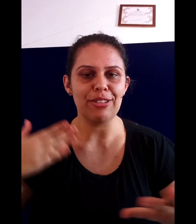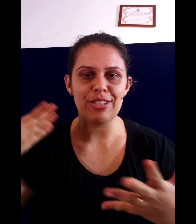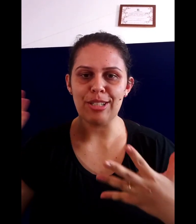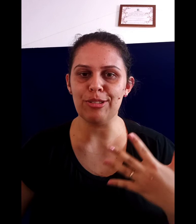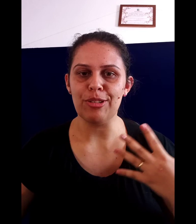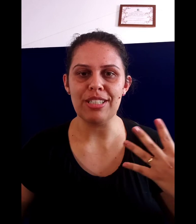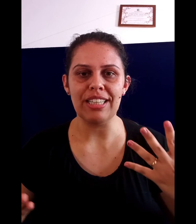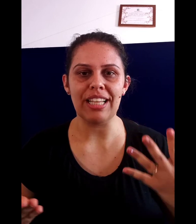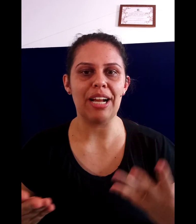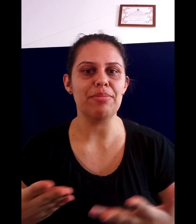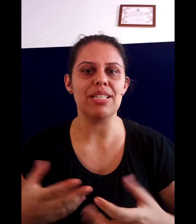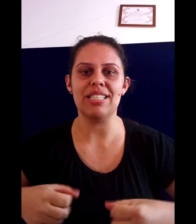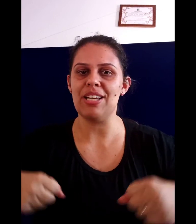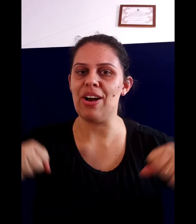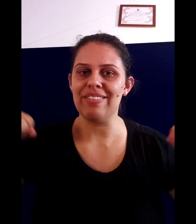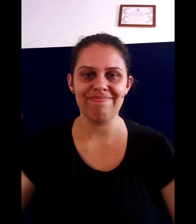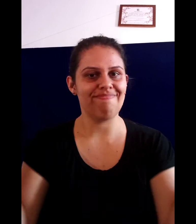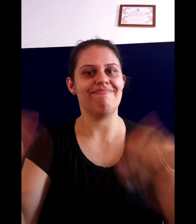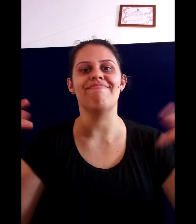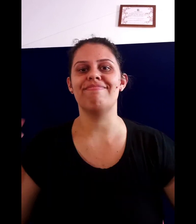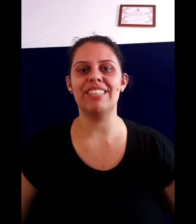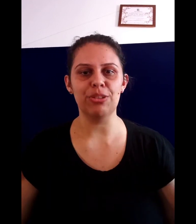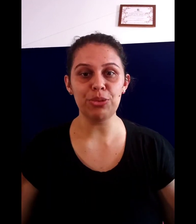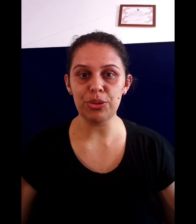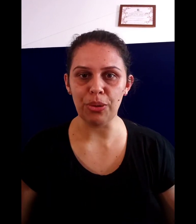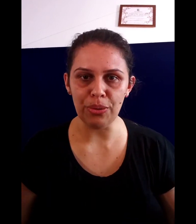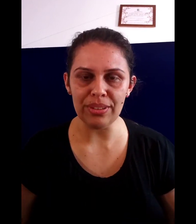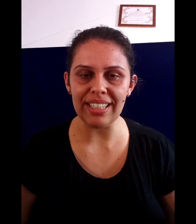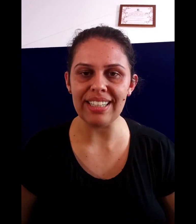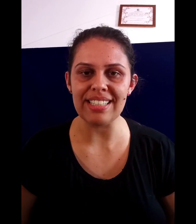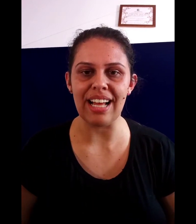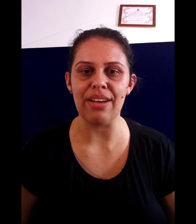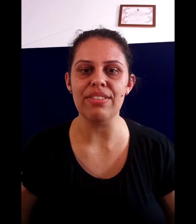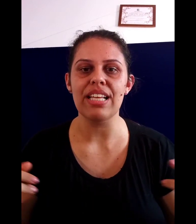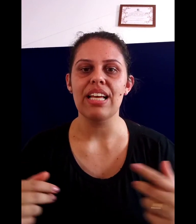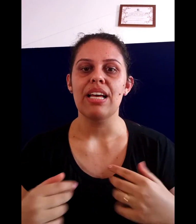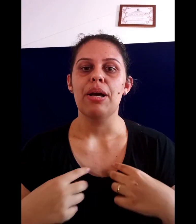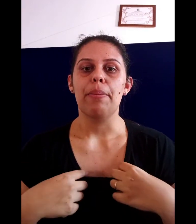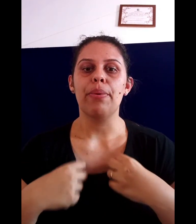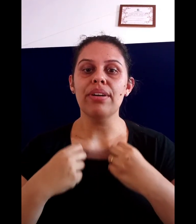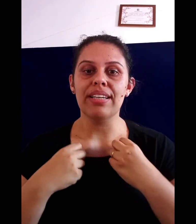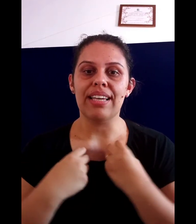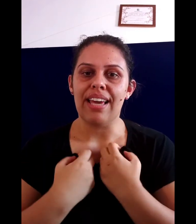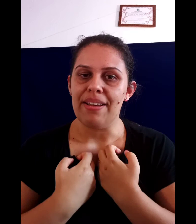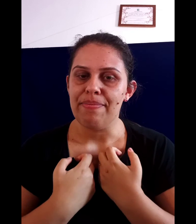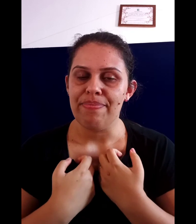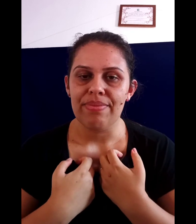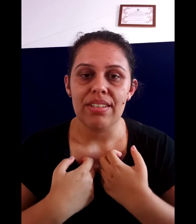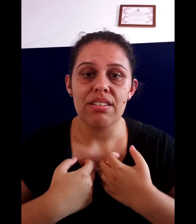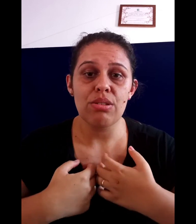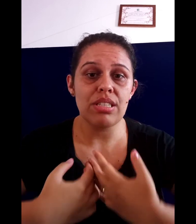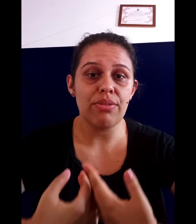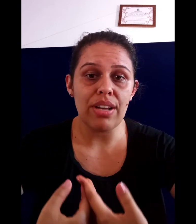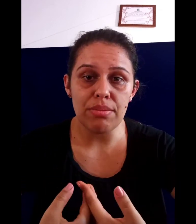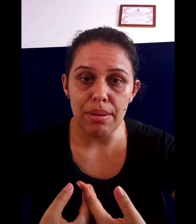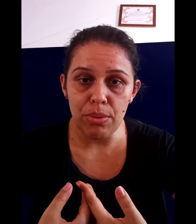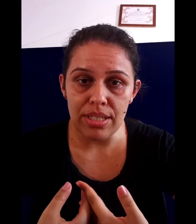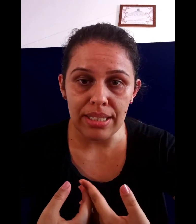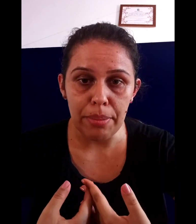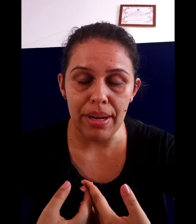os tradutores e intérpretes, assim, ó, dando um show, né, nas lives. Por quê? Se você faz uma música, interpreta